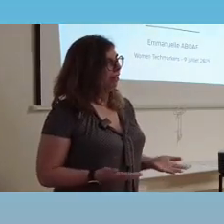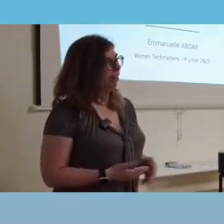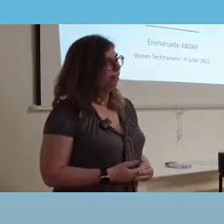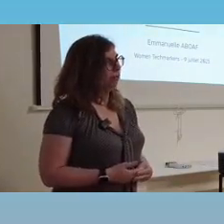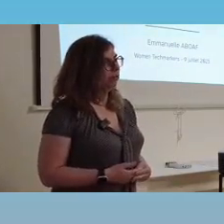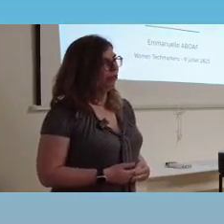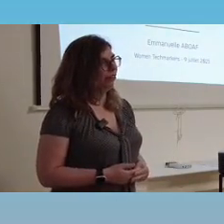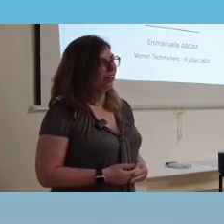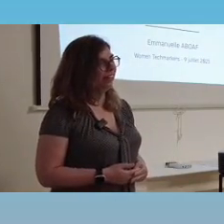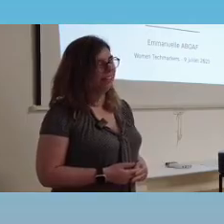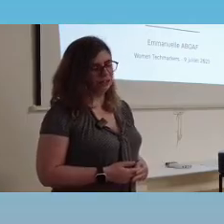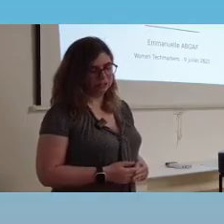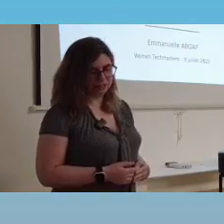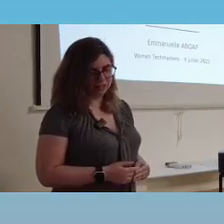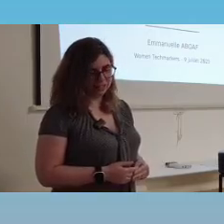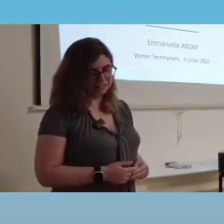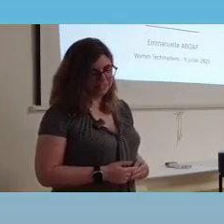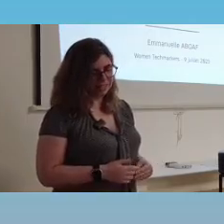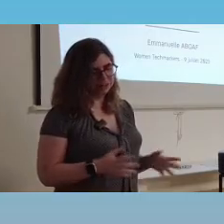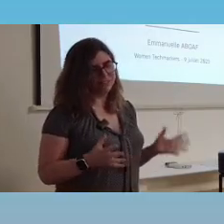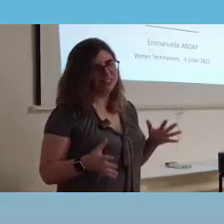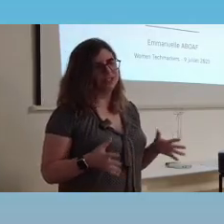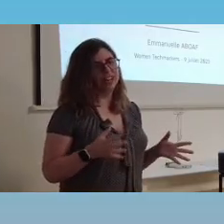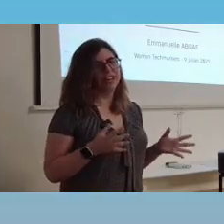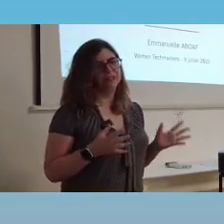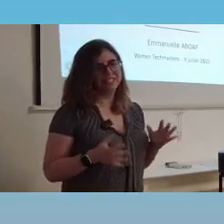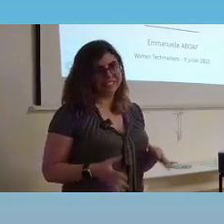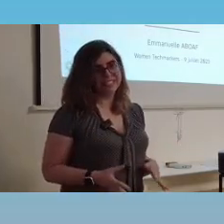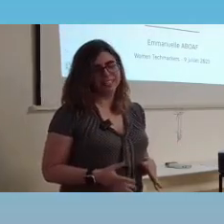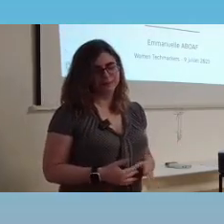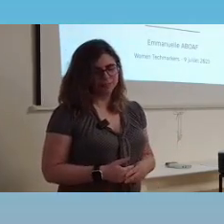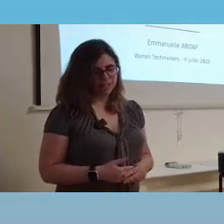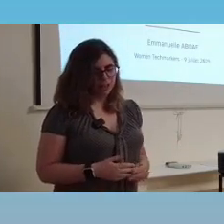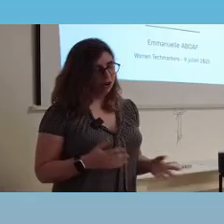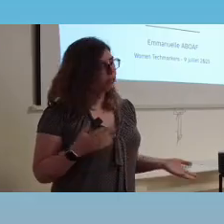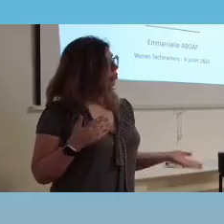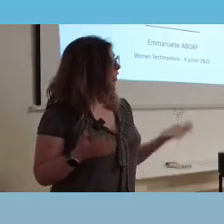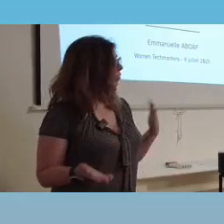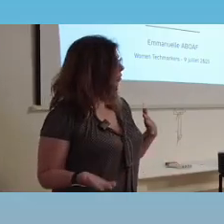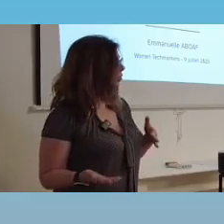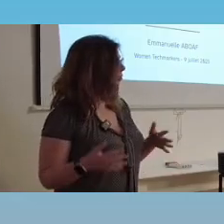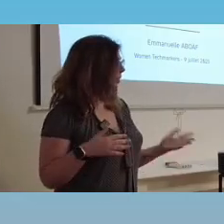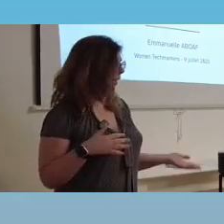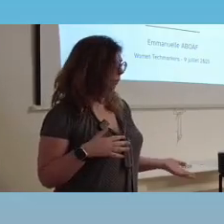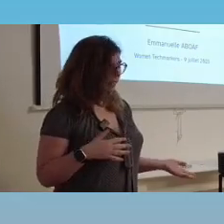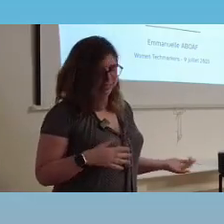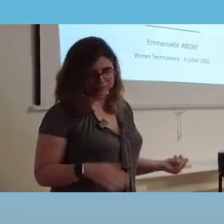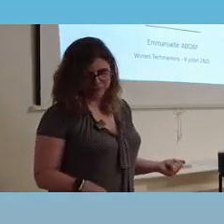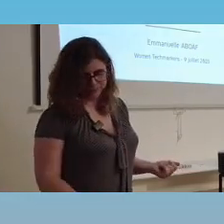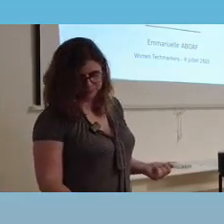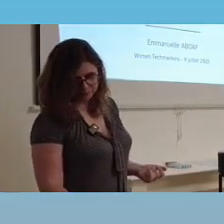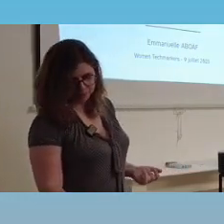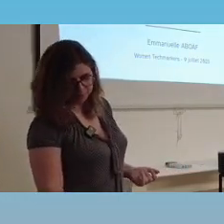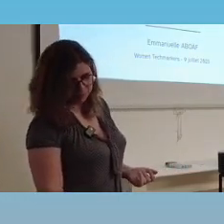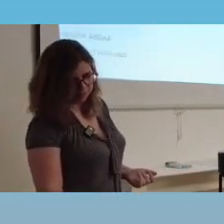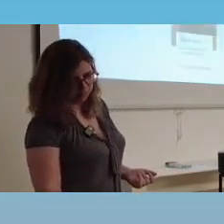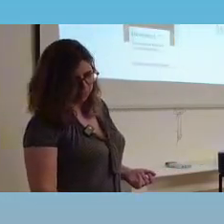bienvenue à mon tour l'intelligence artificielle au service de la langue des signes, entre les solutions et les mythes.